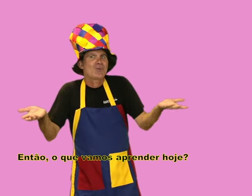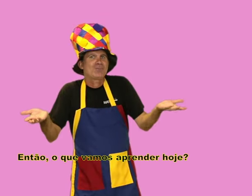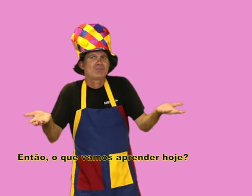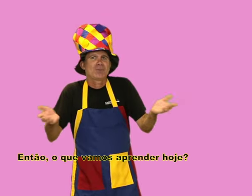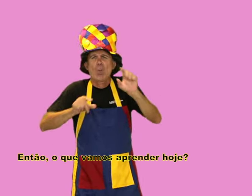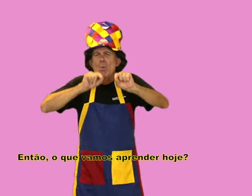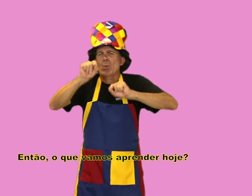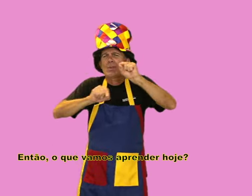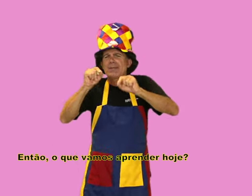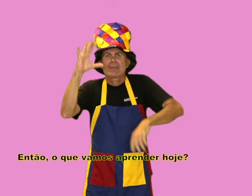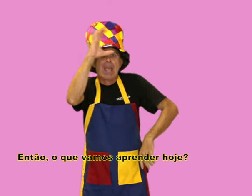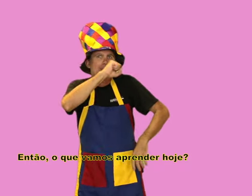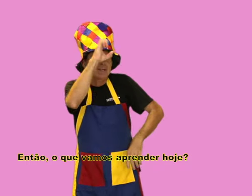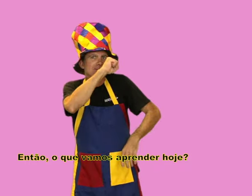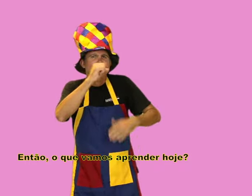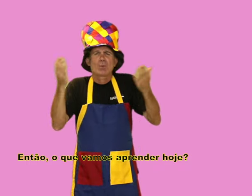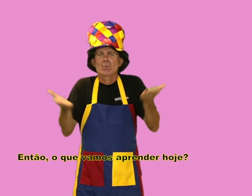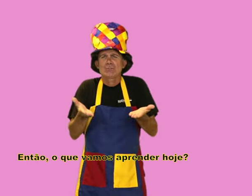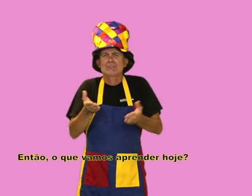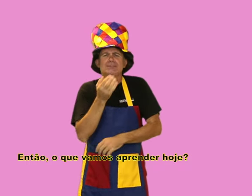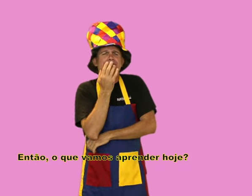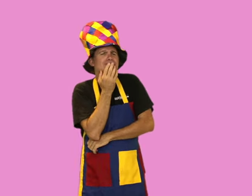Então, o que vamos aprender hoje?